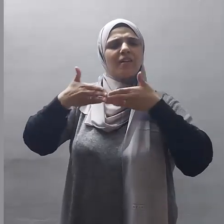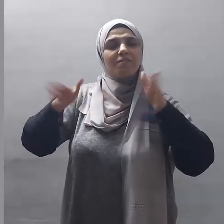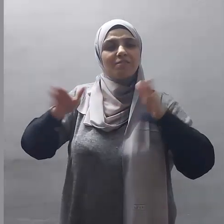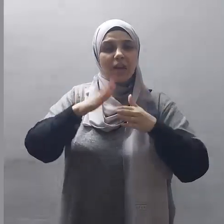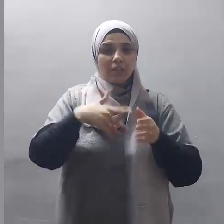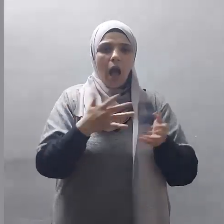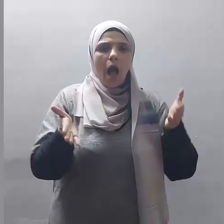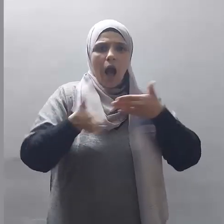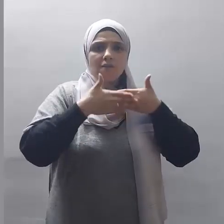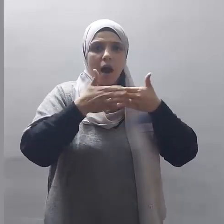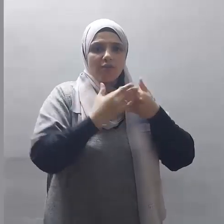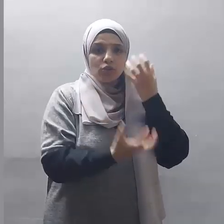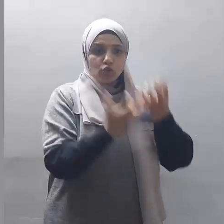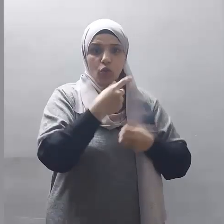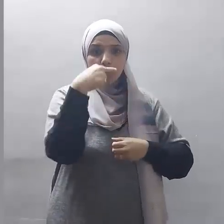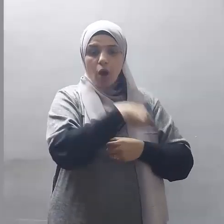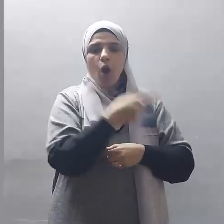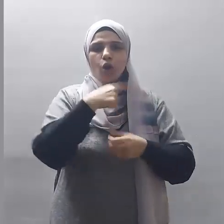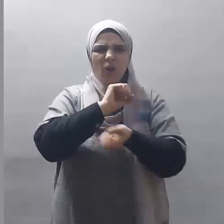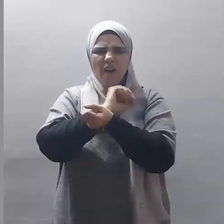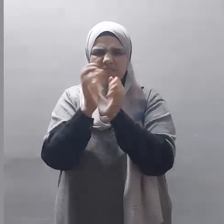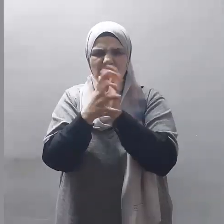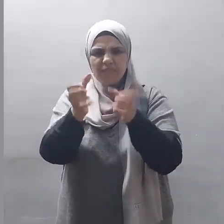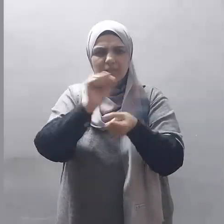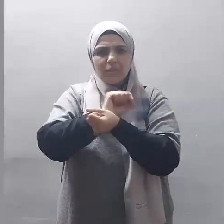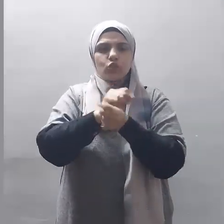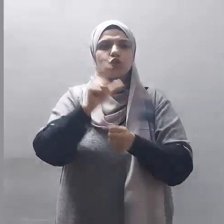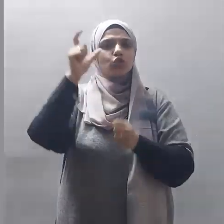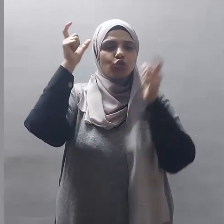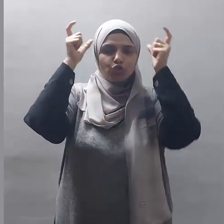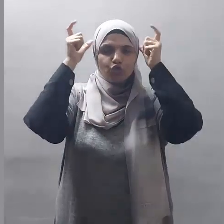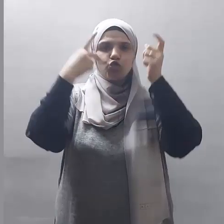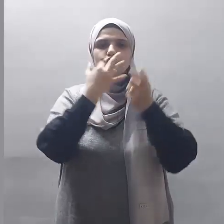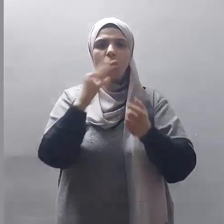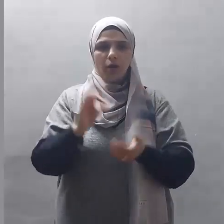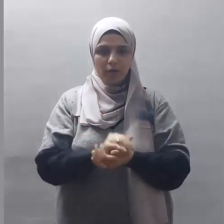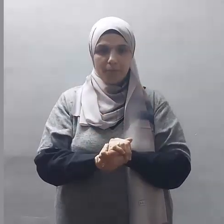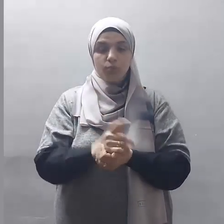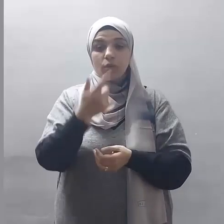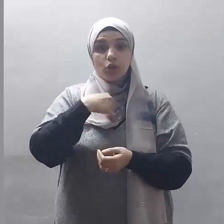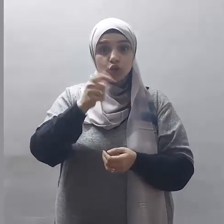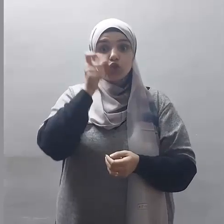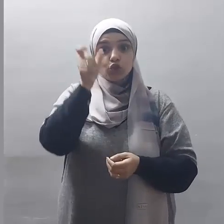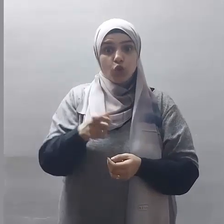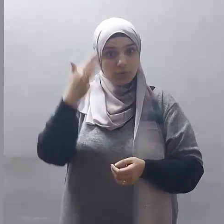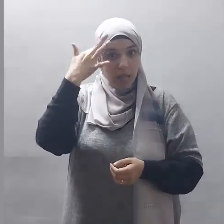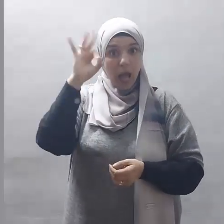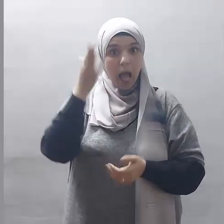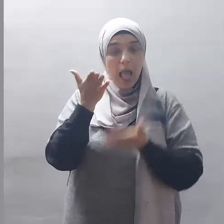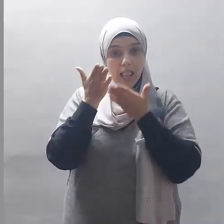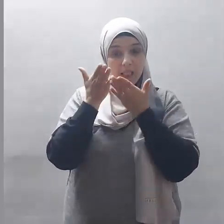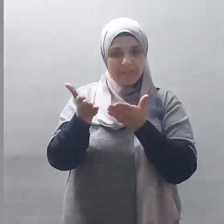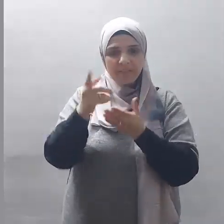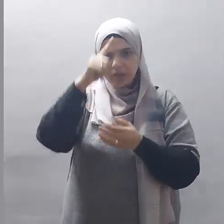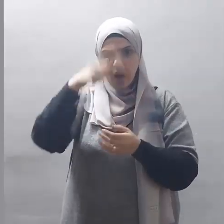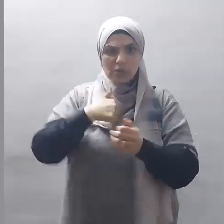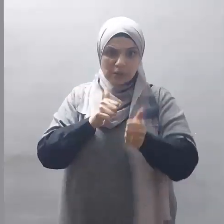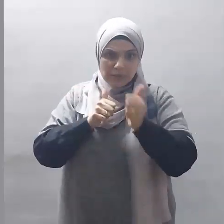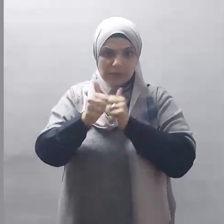أبواب النار وصفدت الشياطين. والعاقل هو من يسارع ويسابق لينال النصيب